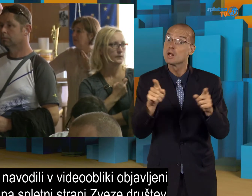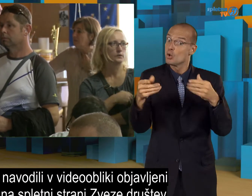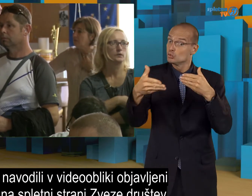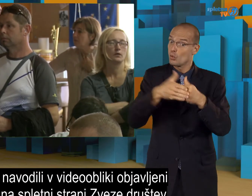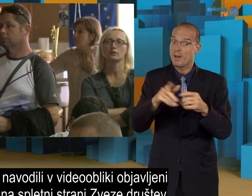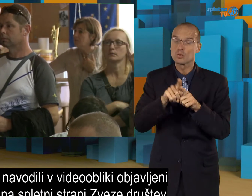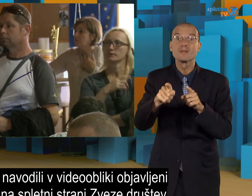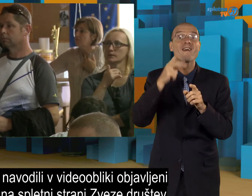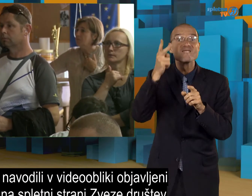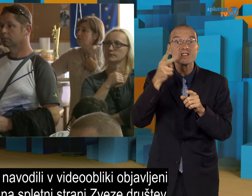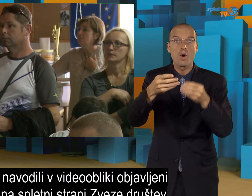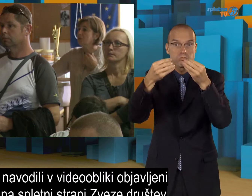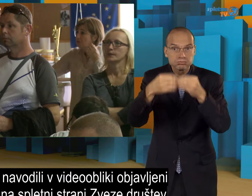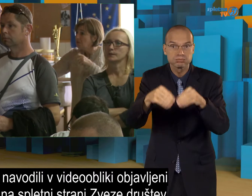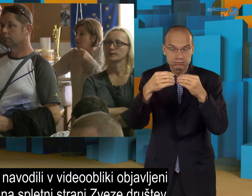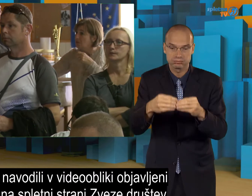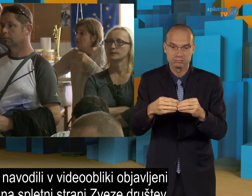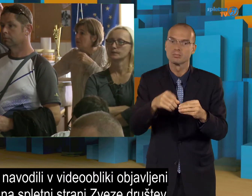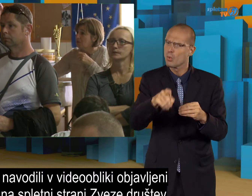strani Zveze društev gluhih in naglušnih Slovenije.